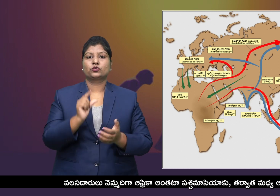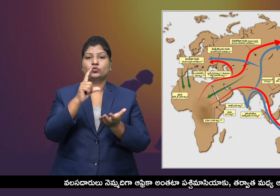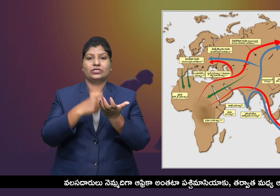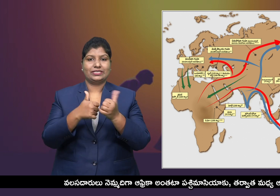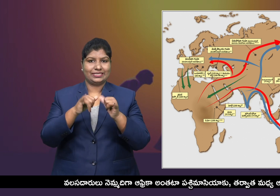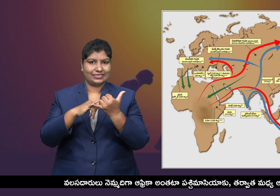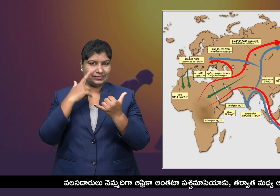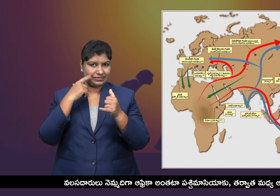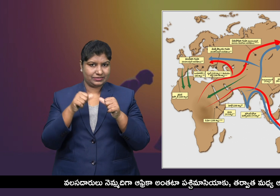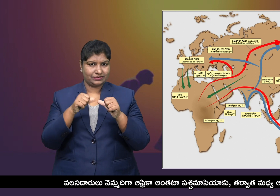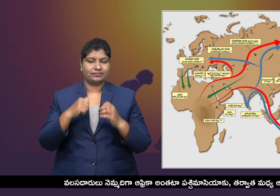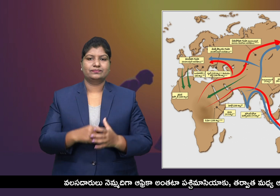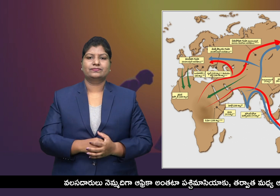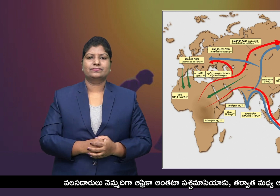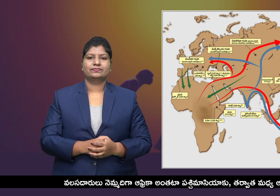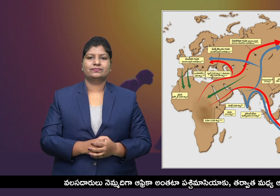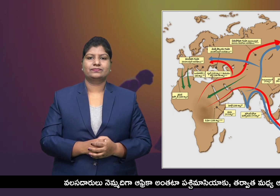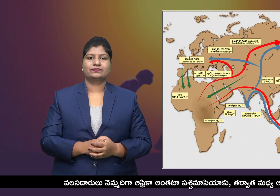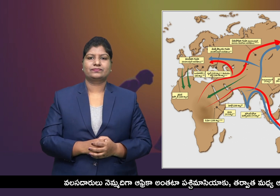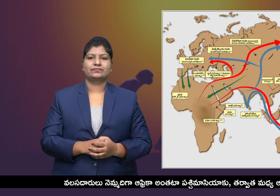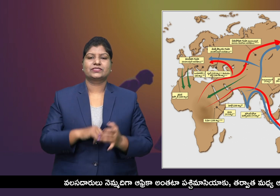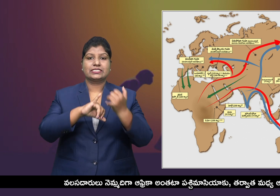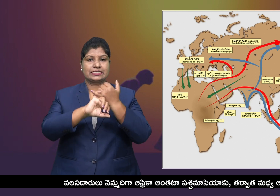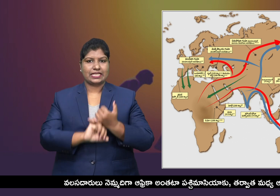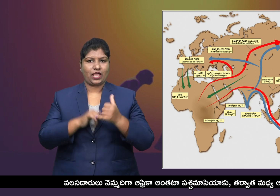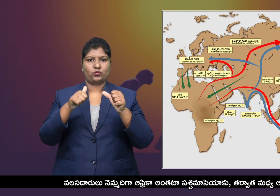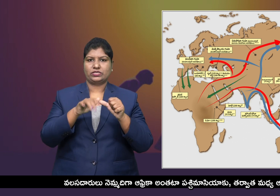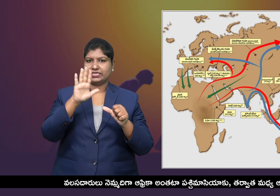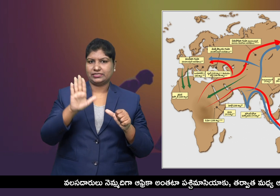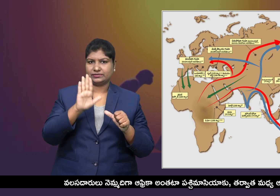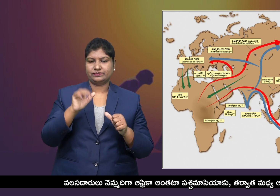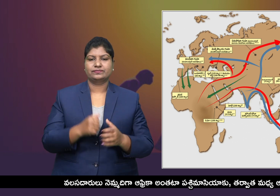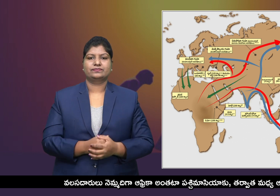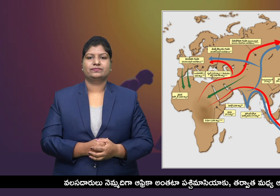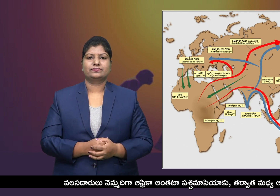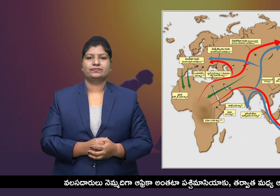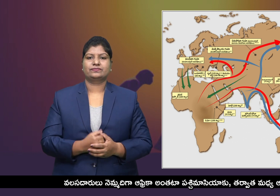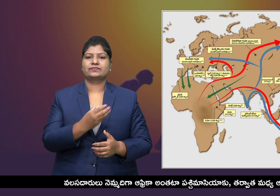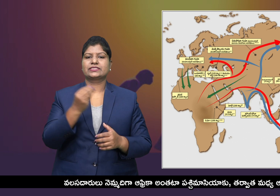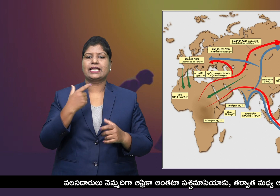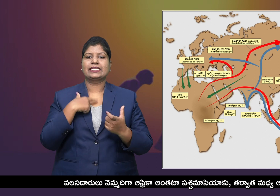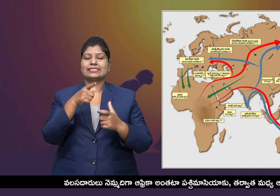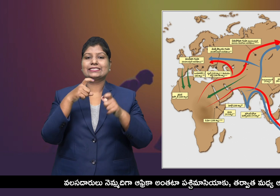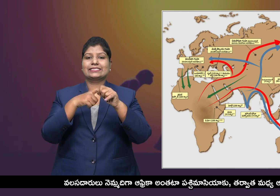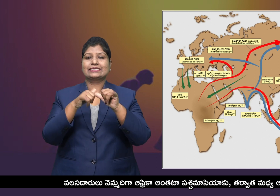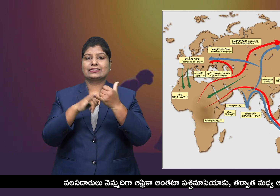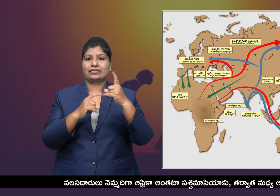వలసదారులు నెమ్మదిగా ఆఫ్రికా అంతటా, పశ్చిమాసియాకు, తరువాత మధ్య ఆసియా,